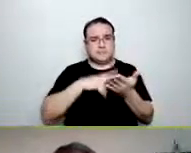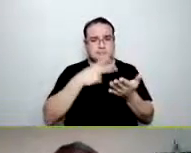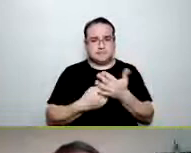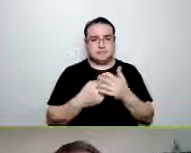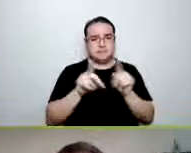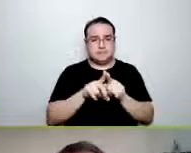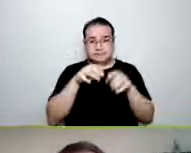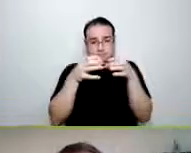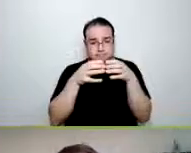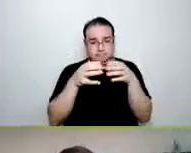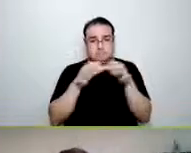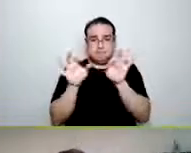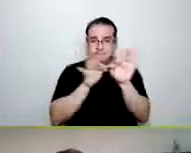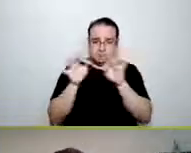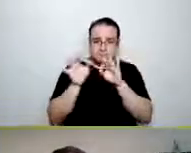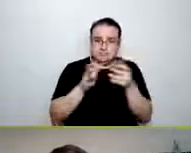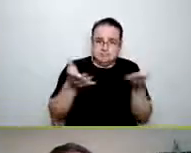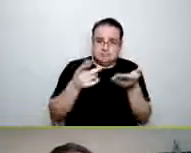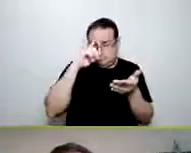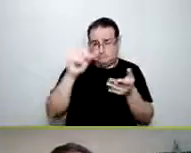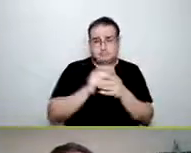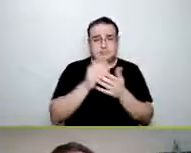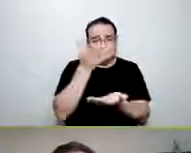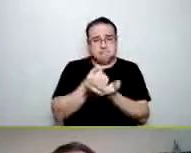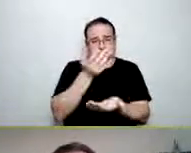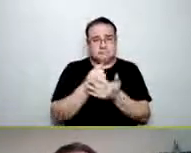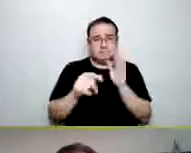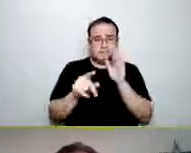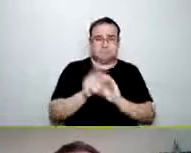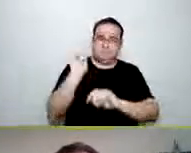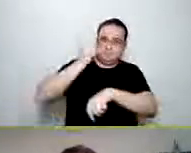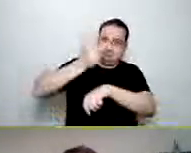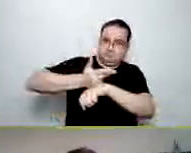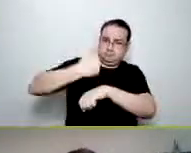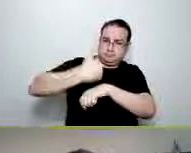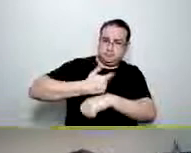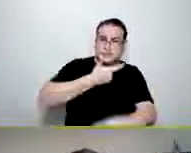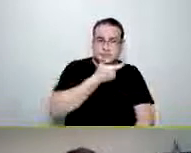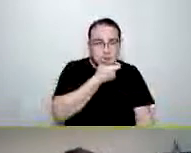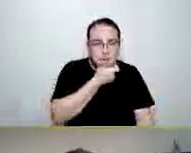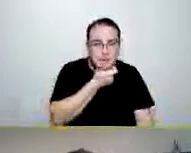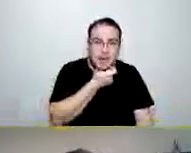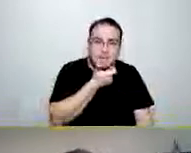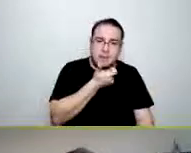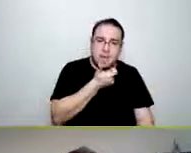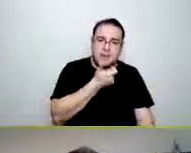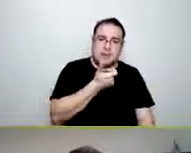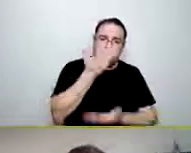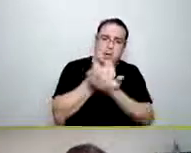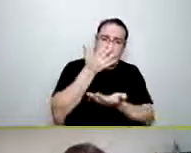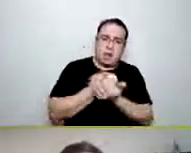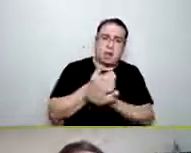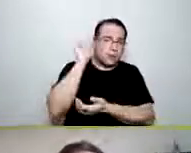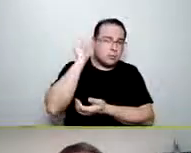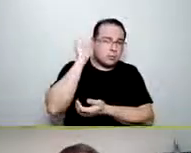são eles mesmos que fazem, hoje em dia, as gravações de áudio e vídeo, né? Eles têm um olhar intrínseco, né? Interno, eles sabem